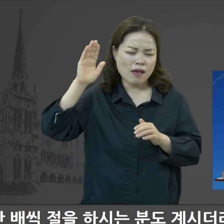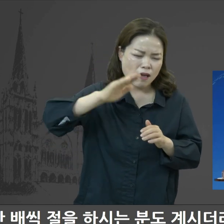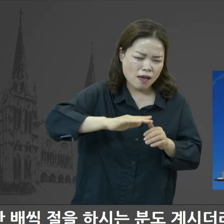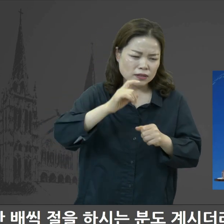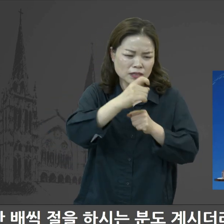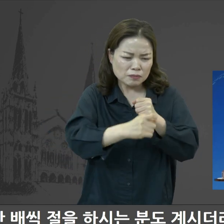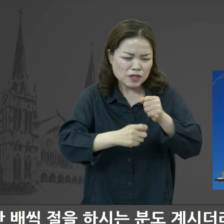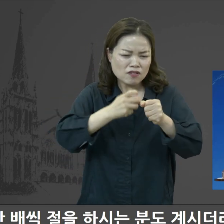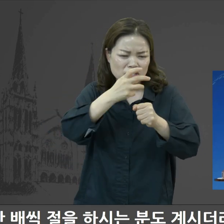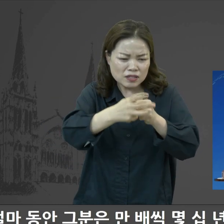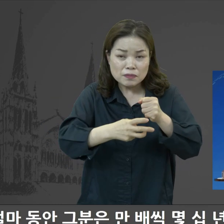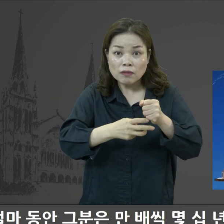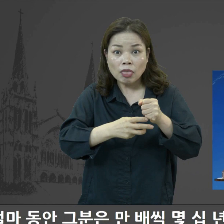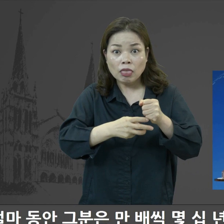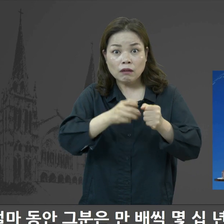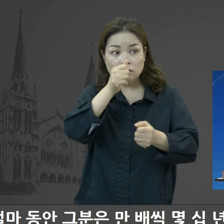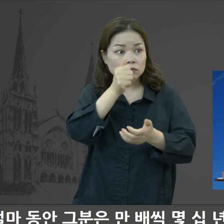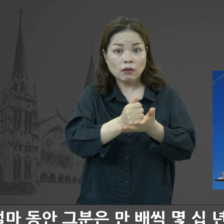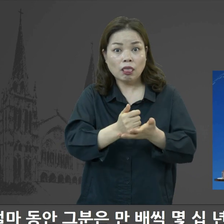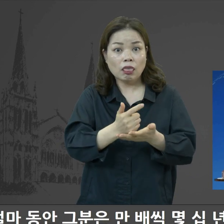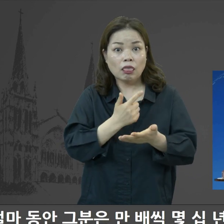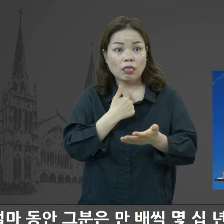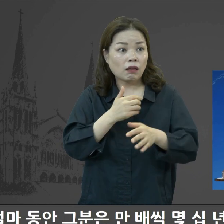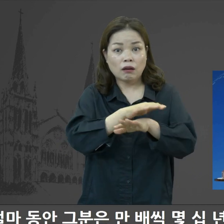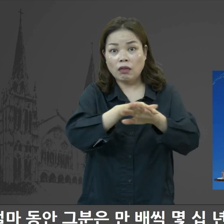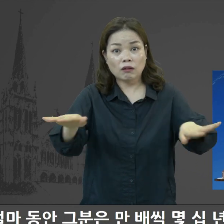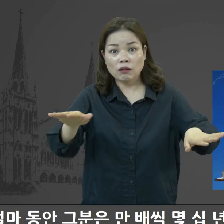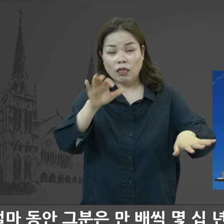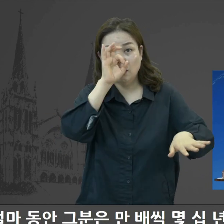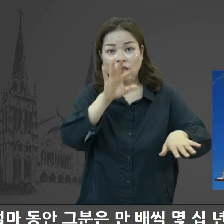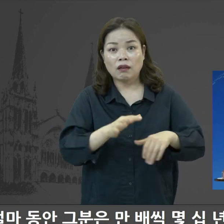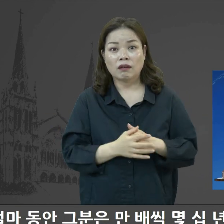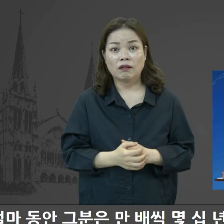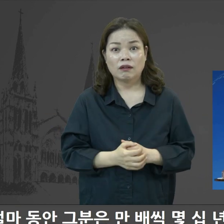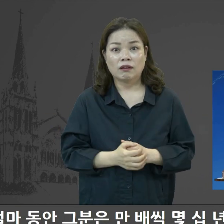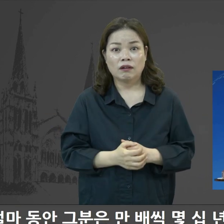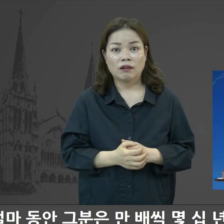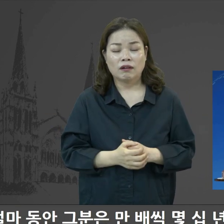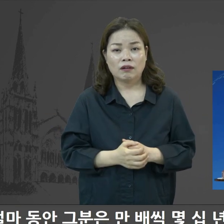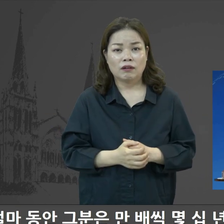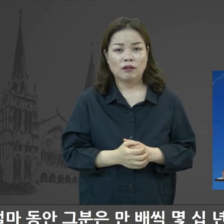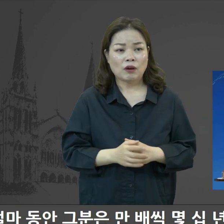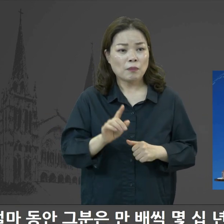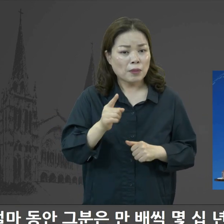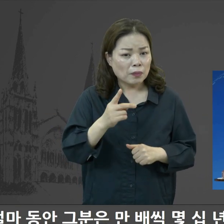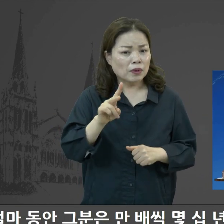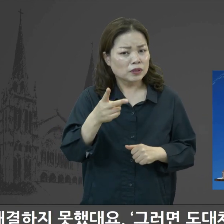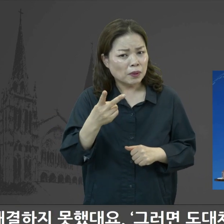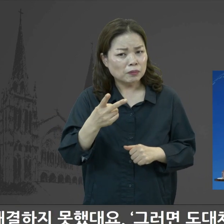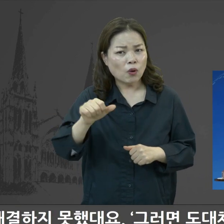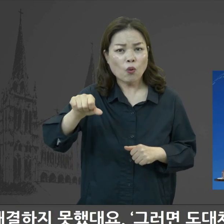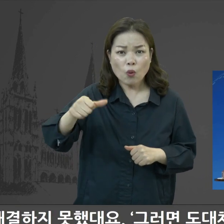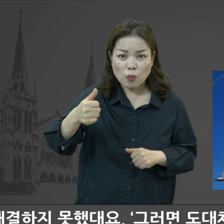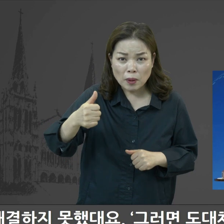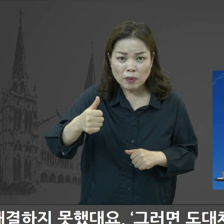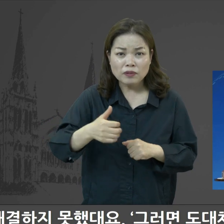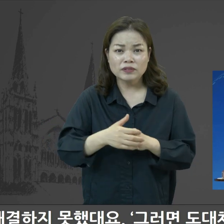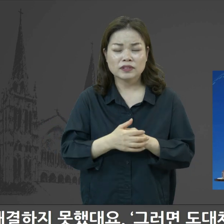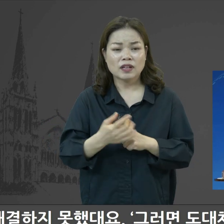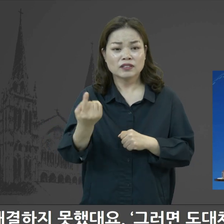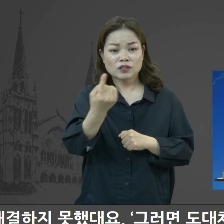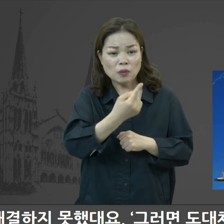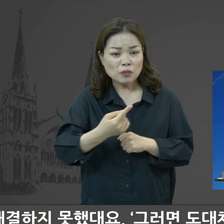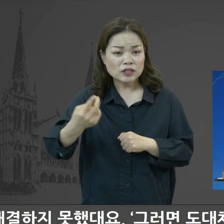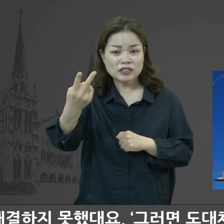절을 했는데도 아직도 죄를 해결하지 못했대요. 그러면 도대체 100번, 200번, 아니면 500번, 아니면